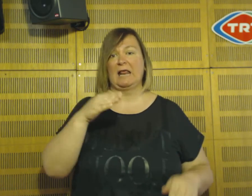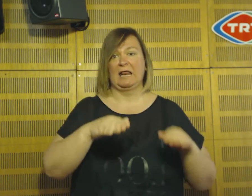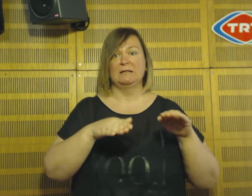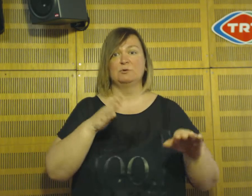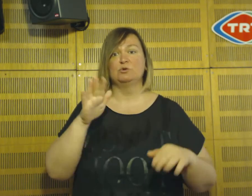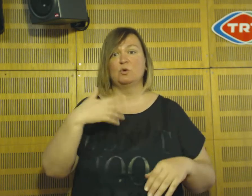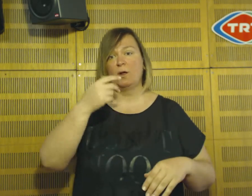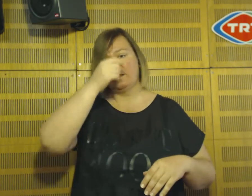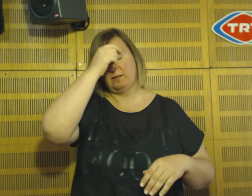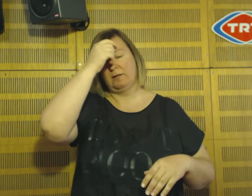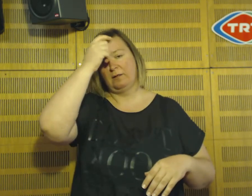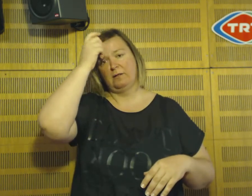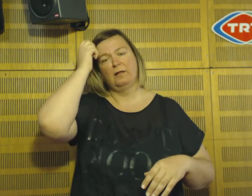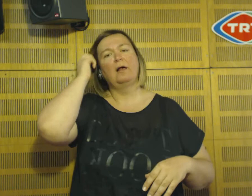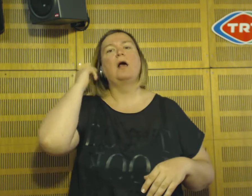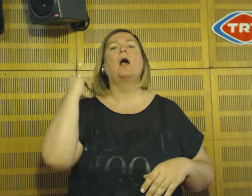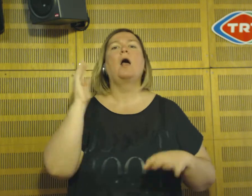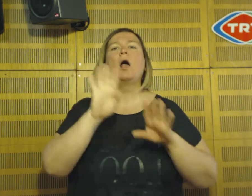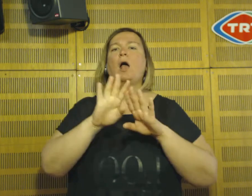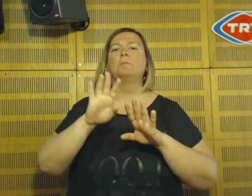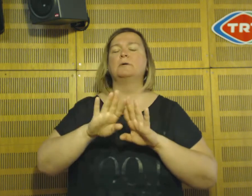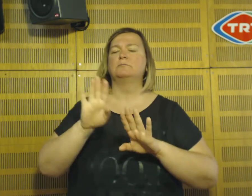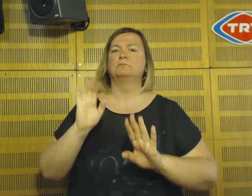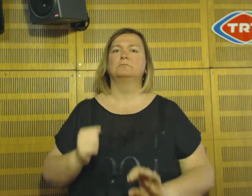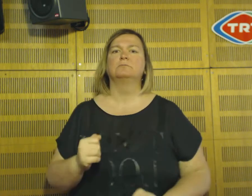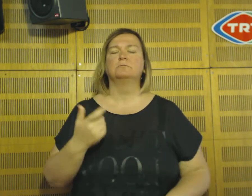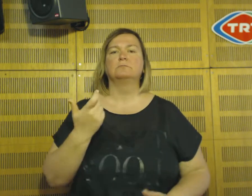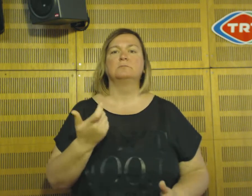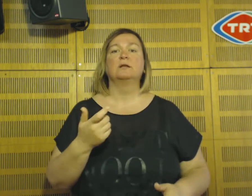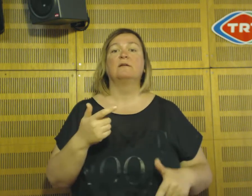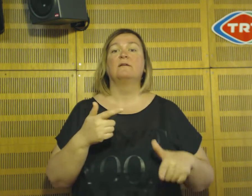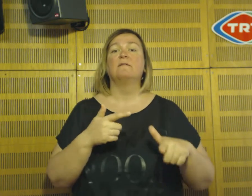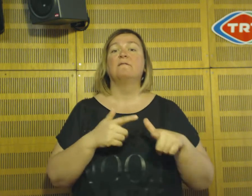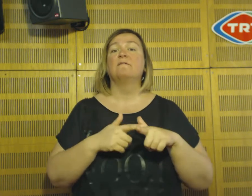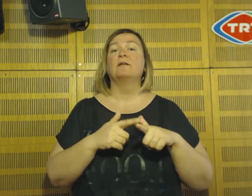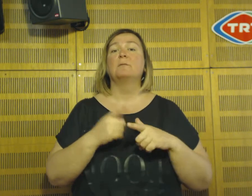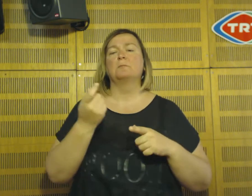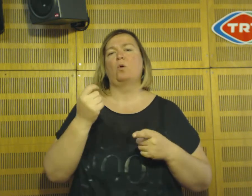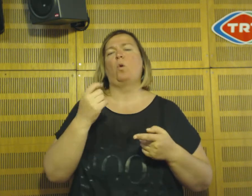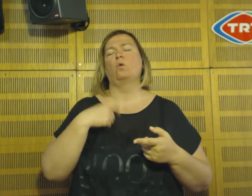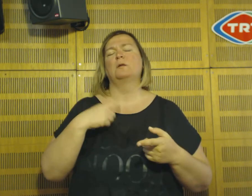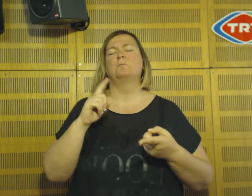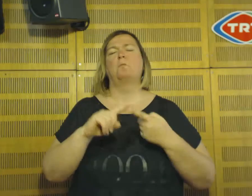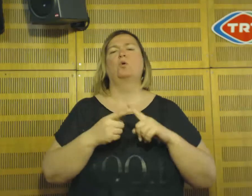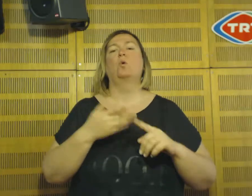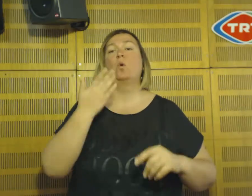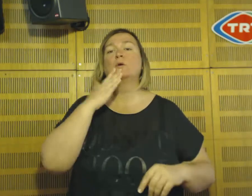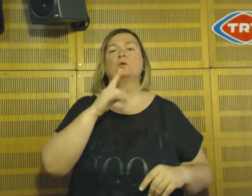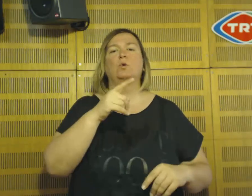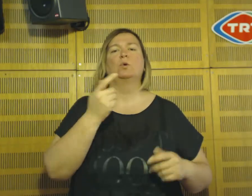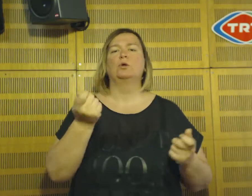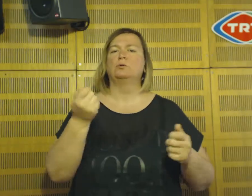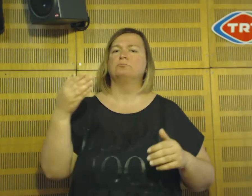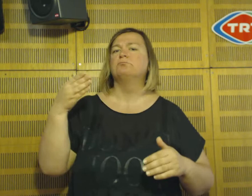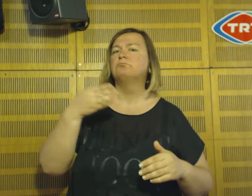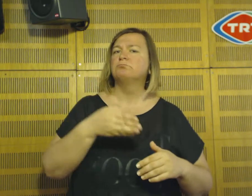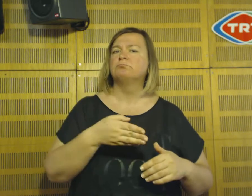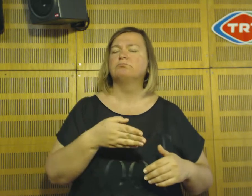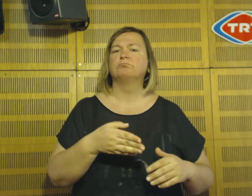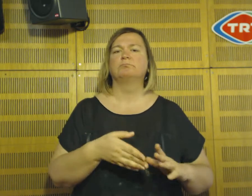sonra kapıdan ayrılmıyorlar. Evet. Eğer şirketin özel bir politikası yoksa onlar da üretimin içerisine giriyorlar. Ya da kişi